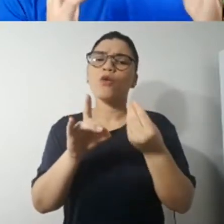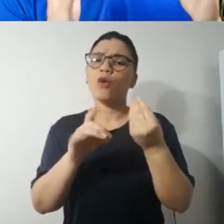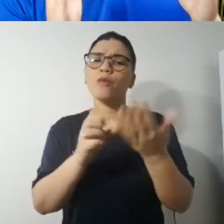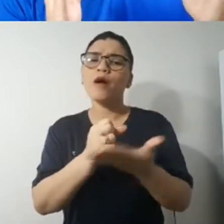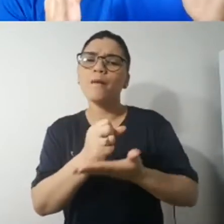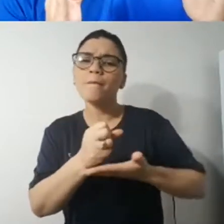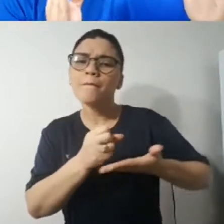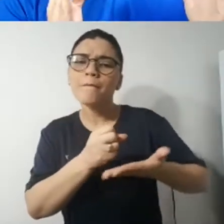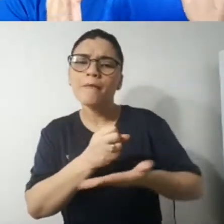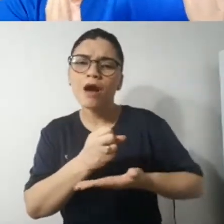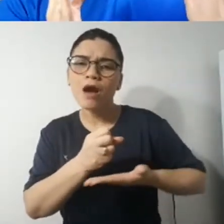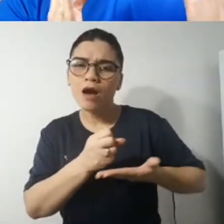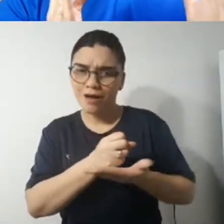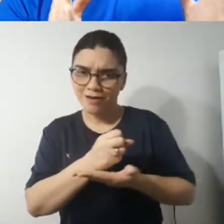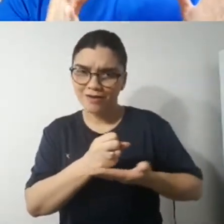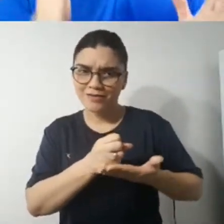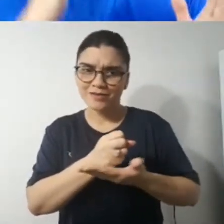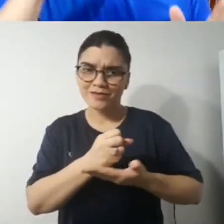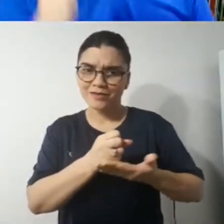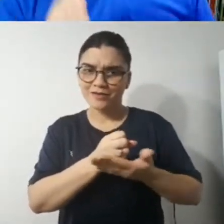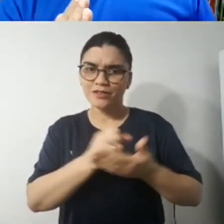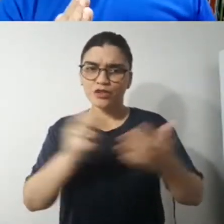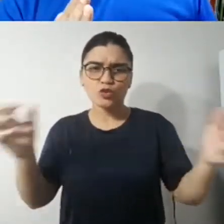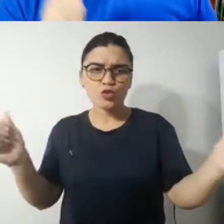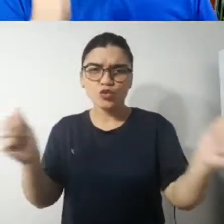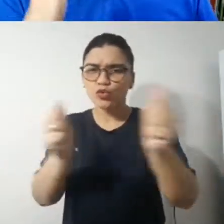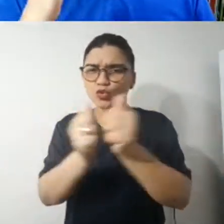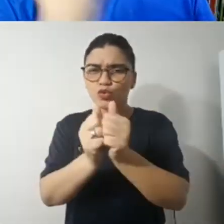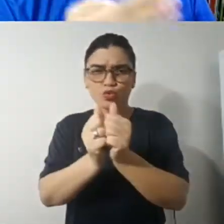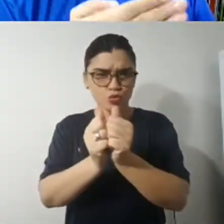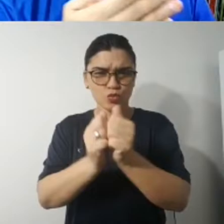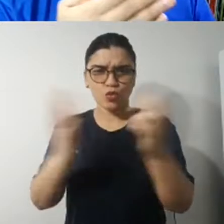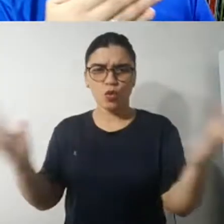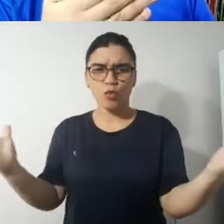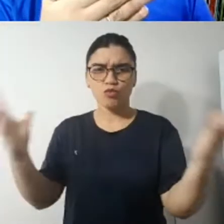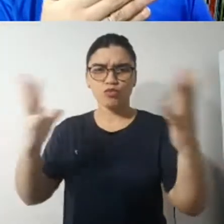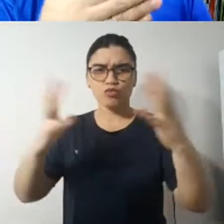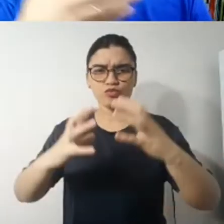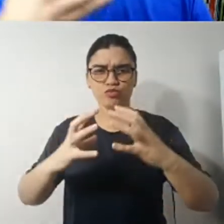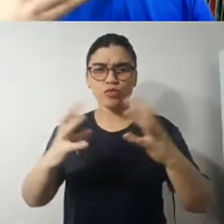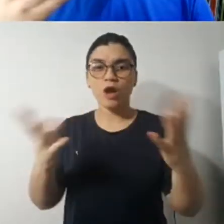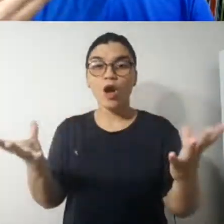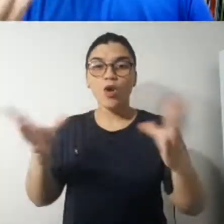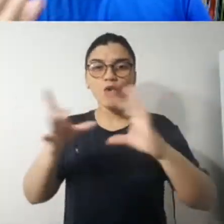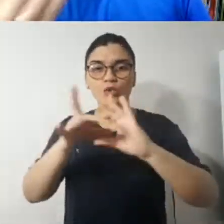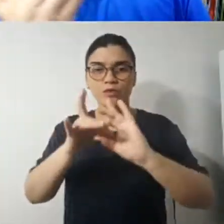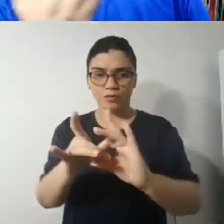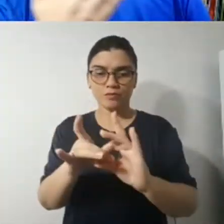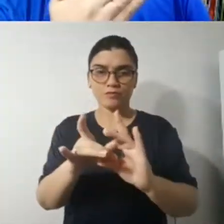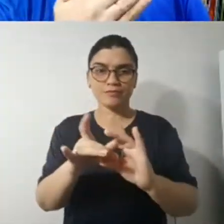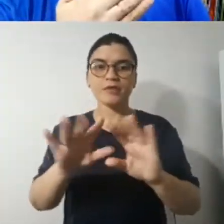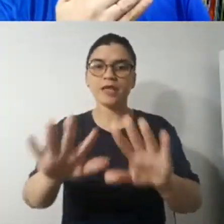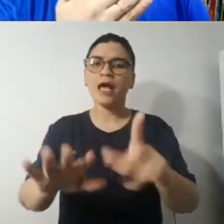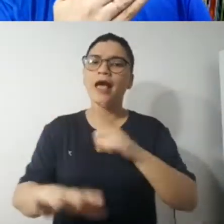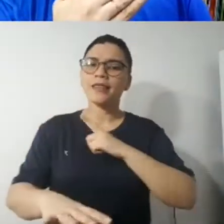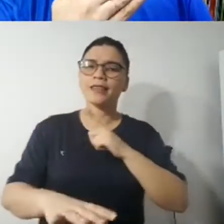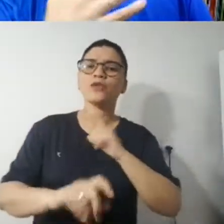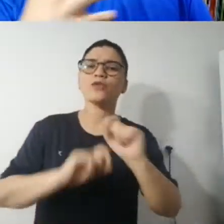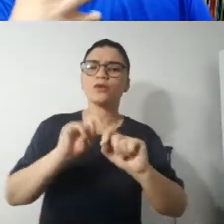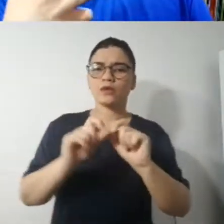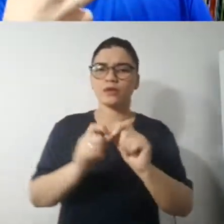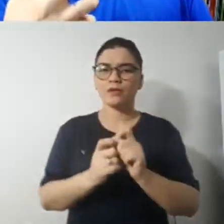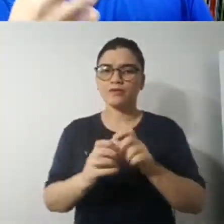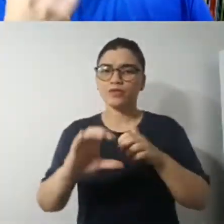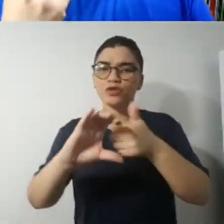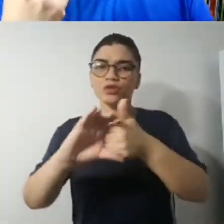O cristianismo, ele veio para derrubar aquele muro que separou judeus e gentios e fez